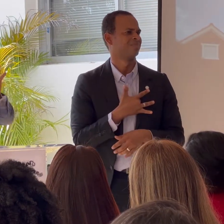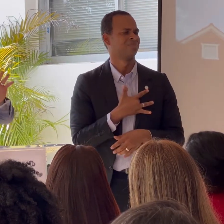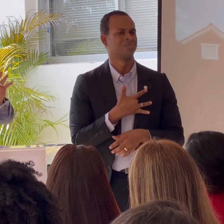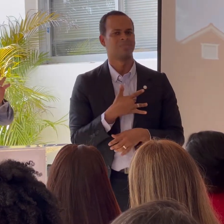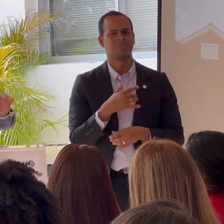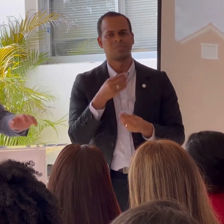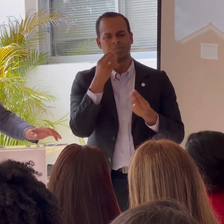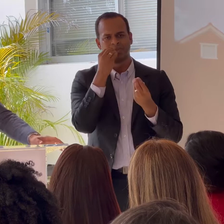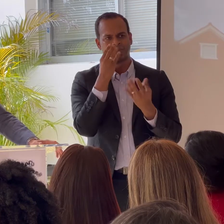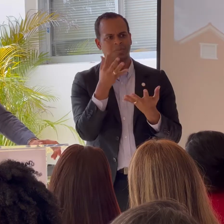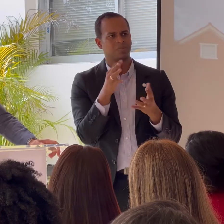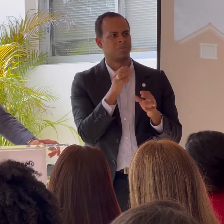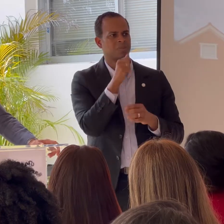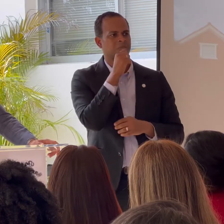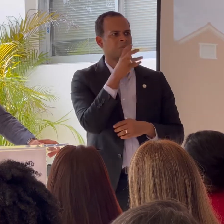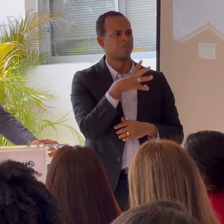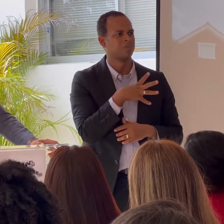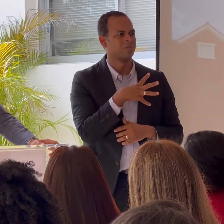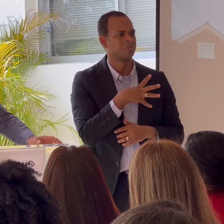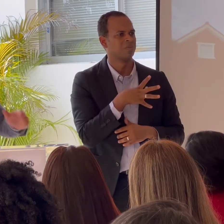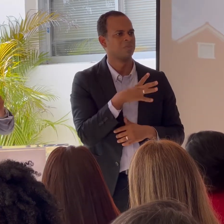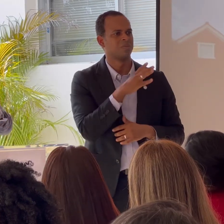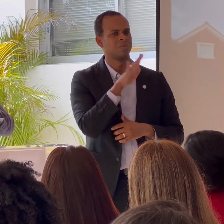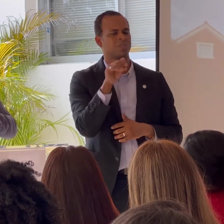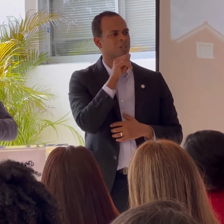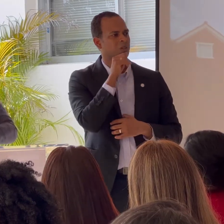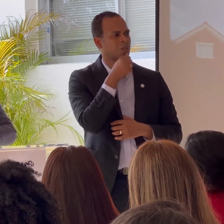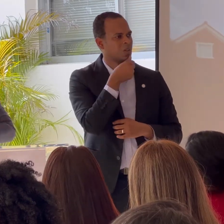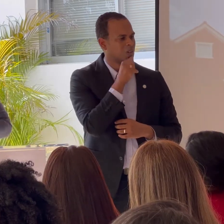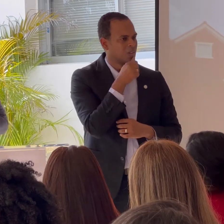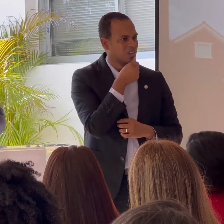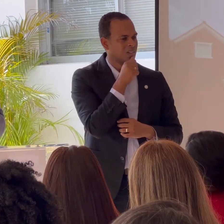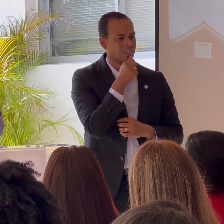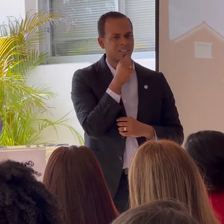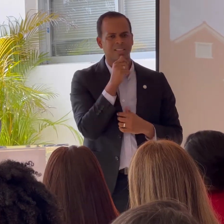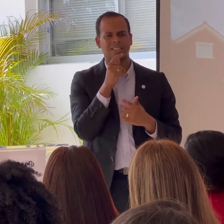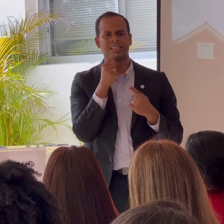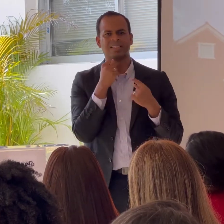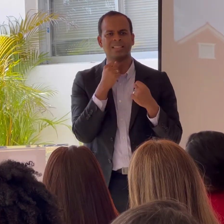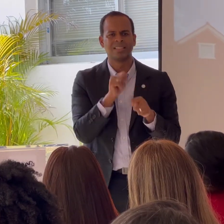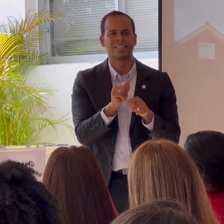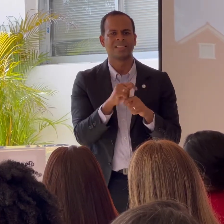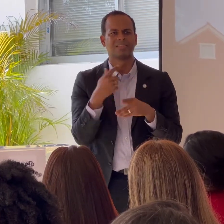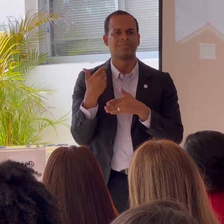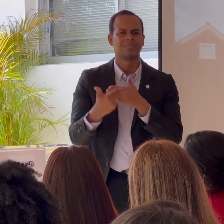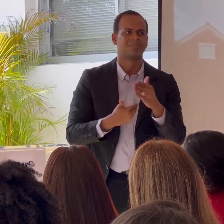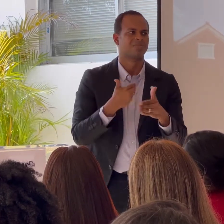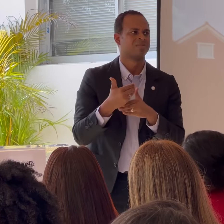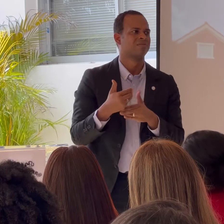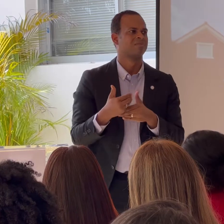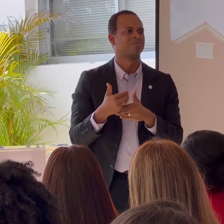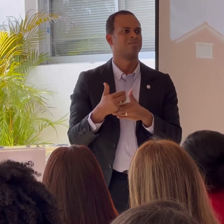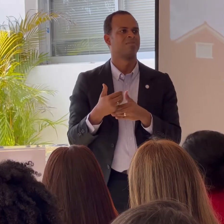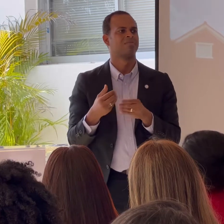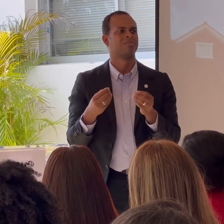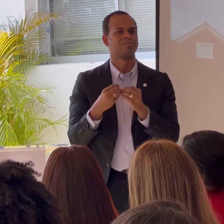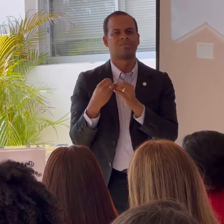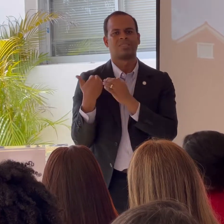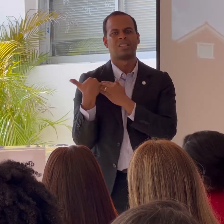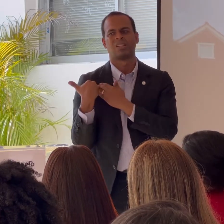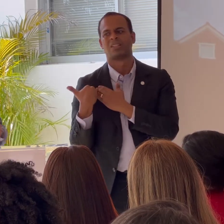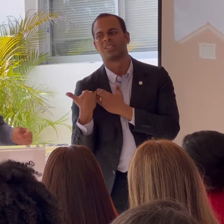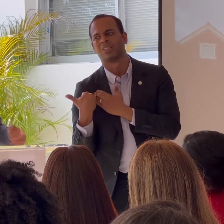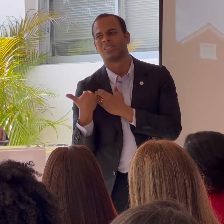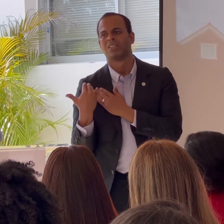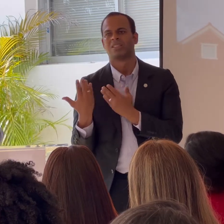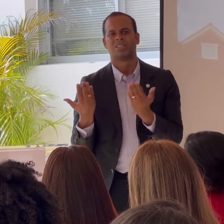corazón, hablando de las mujeres y de su sufrimiento en tratar de ese proceso de cargar con la mayor parte de